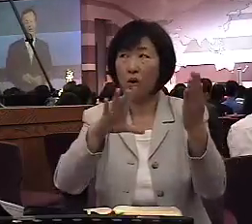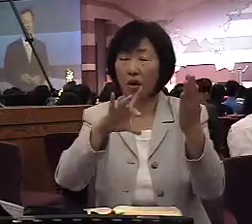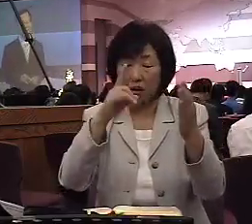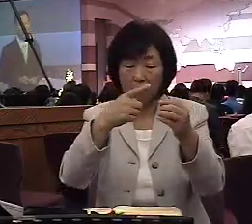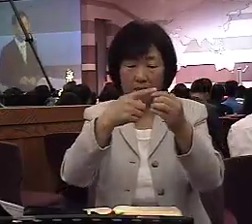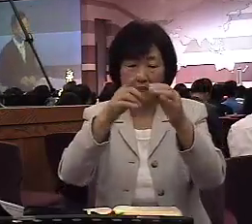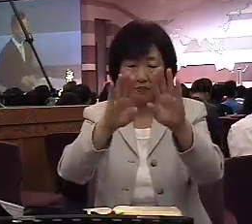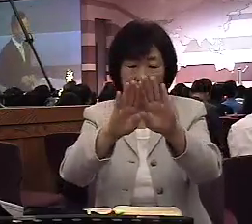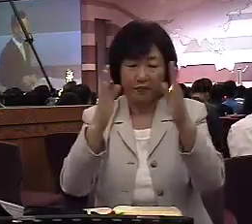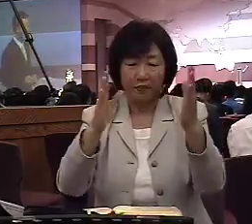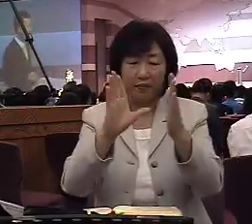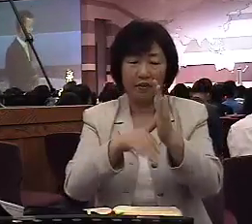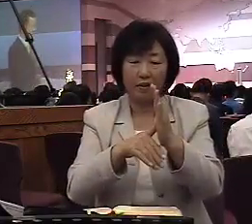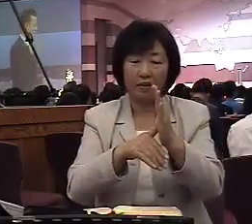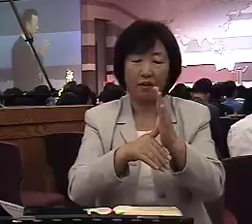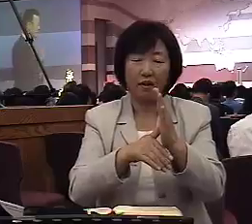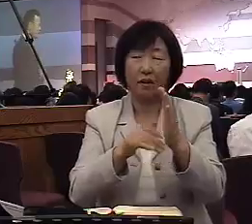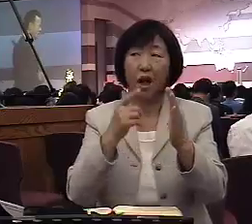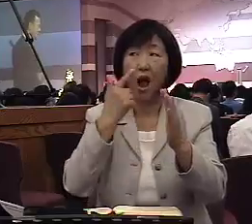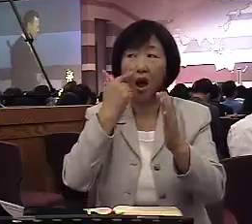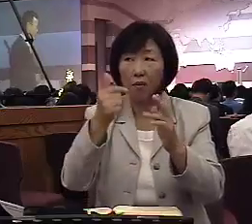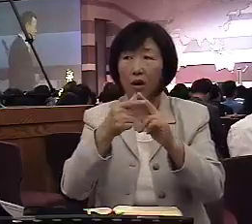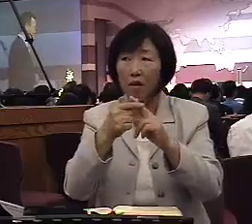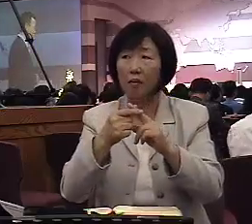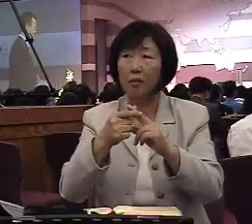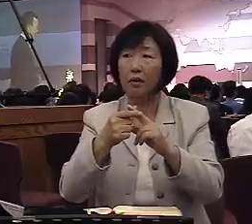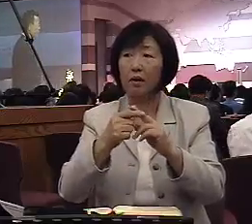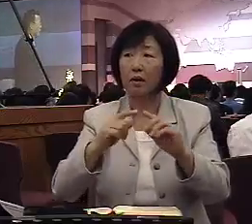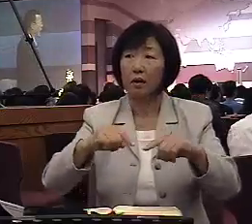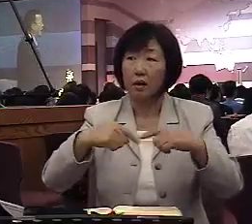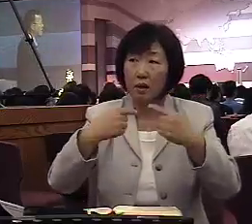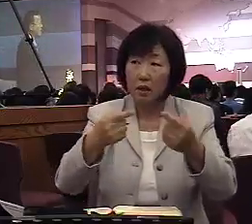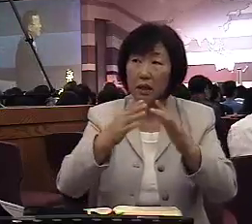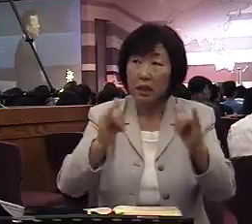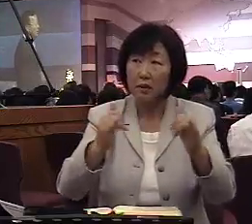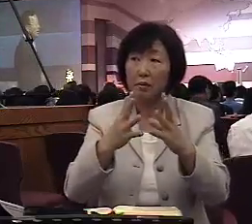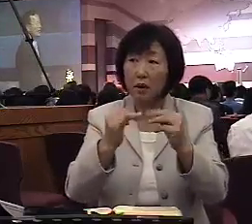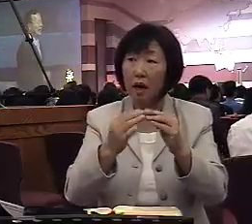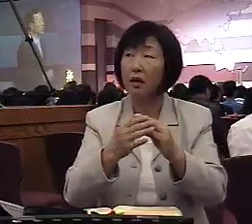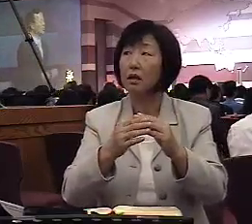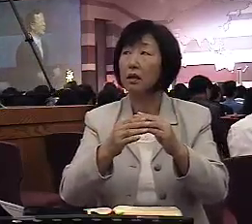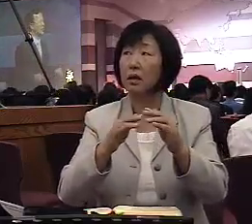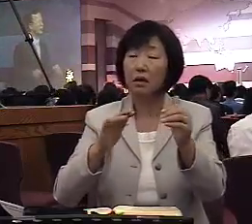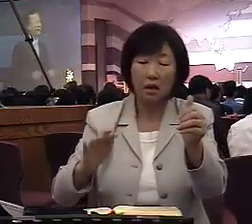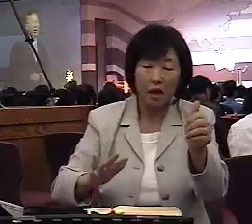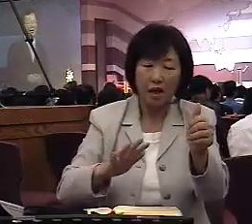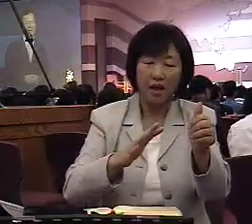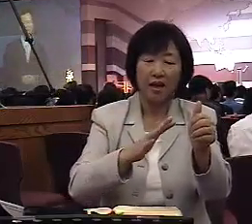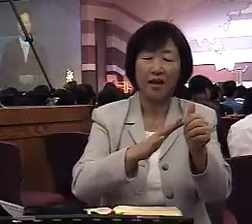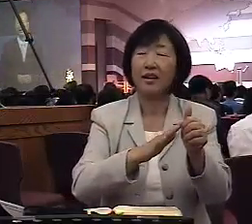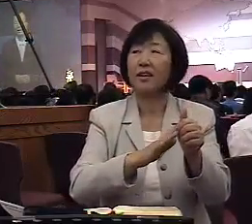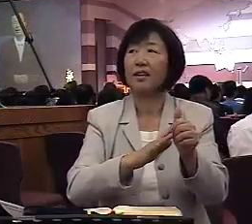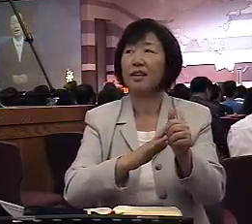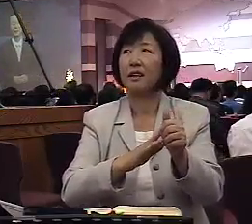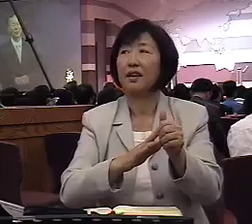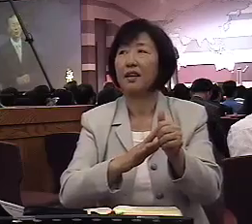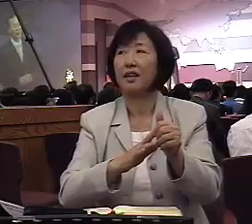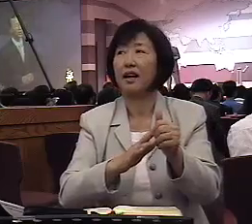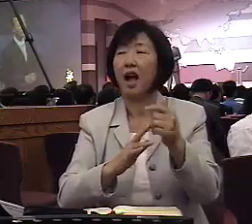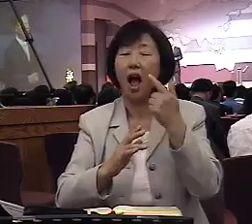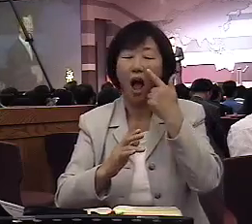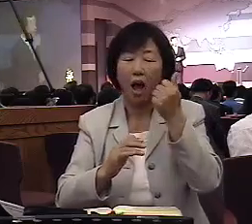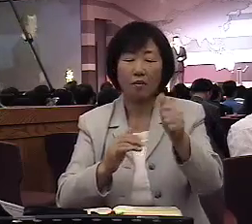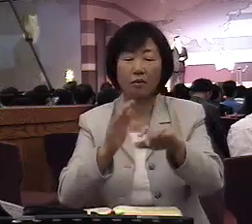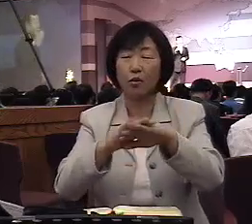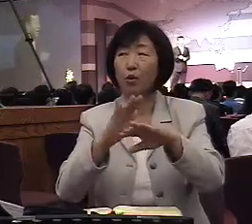가셨습니다. 가시면 저에게 한 가지 말씀을 하셨어요. 사람들이 많이 밀려올 테니까 내 손을 꼭 잡고 다녀야 됩니다. 아버지 손을